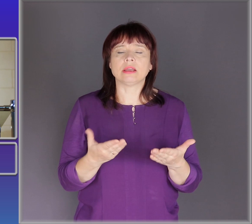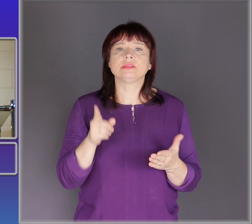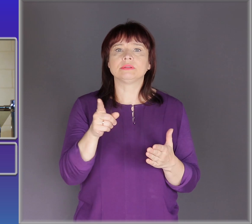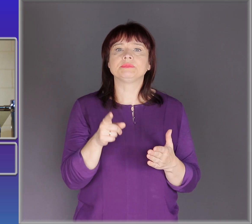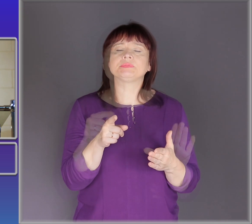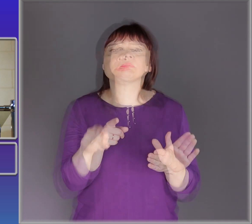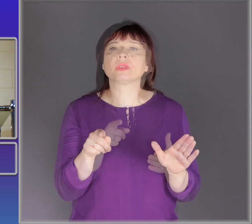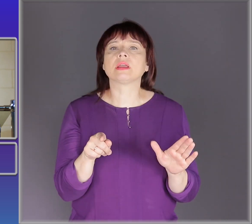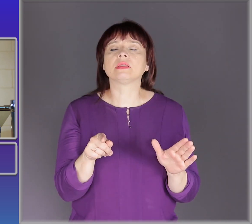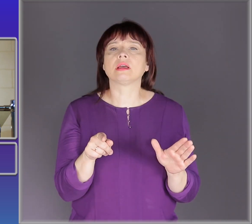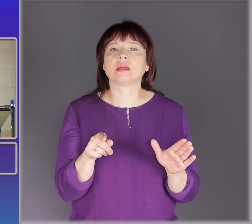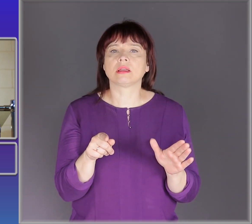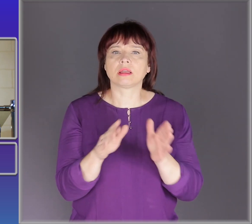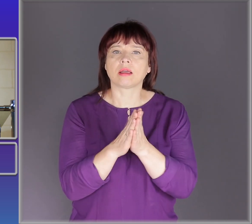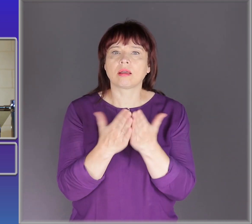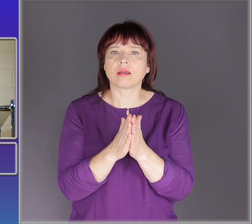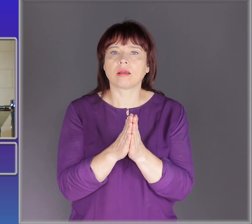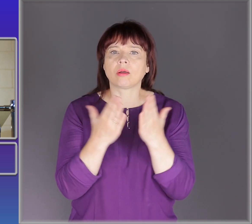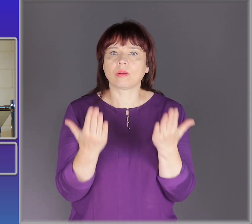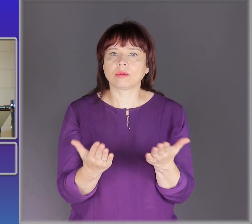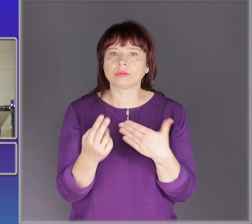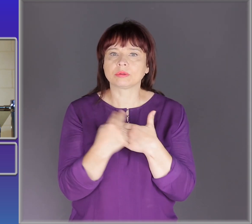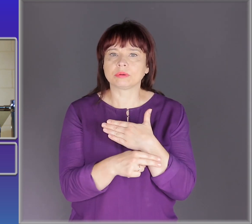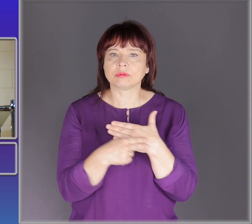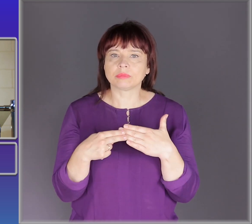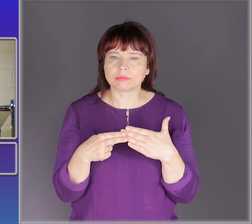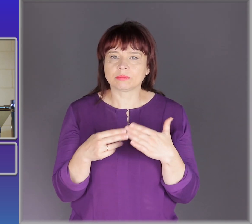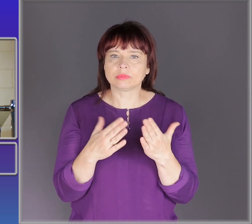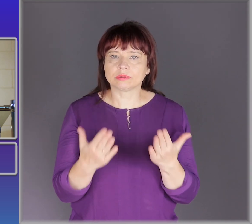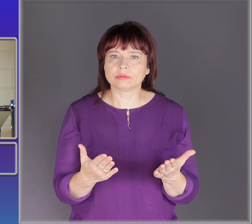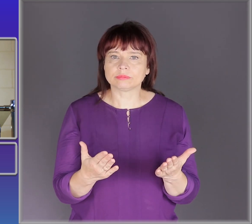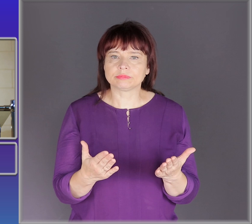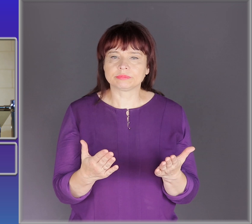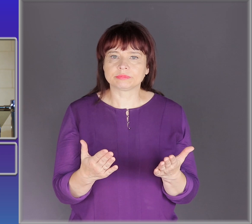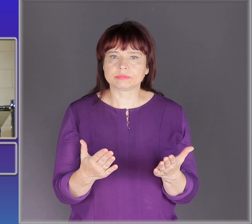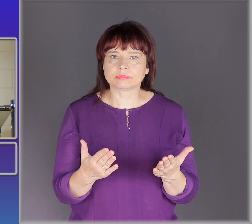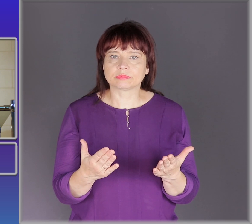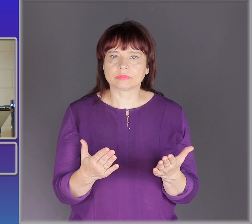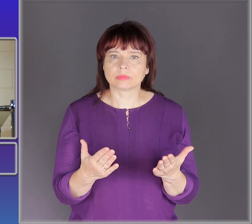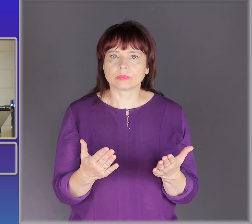место писание откройте пожалуйста где говорится в библии